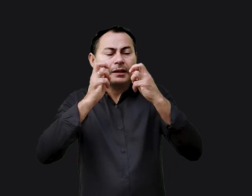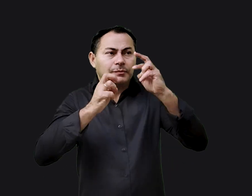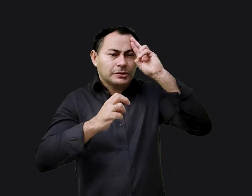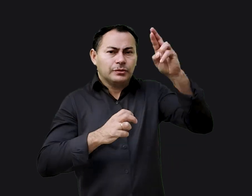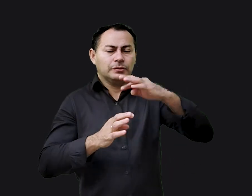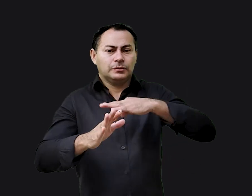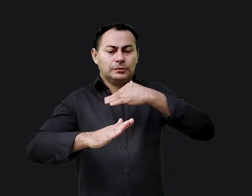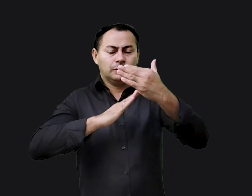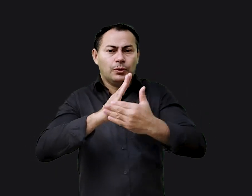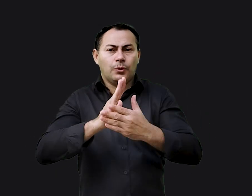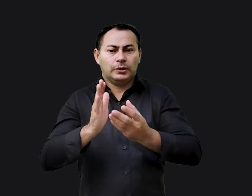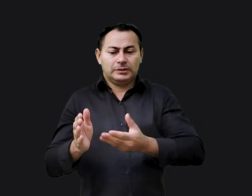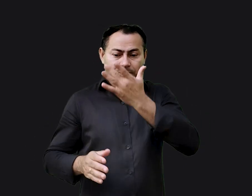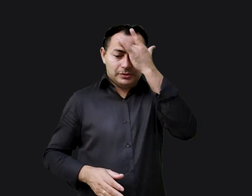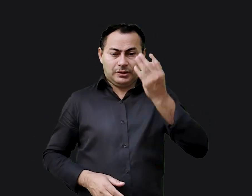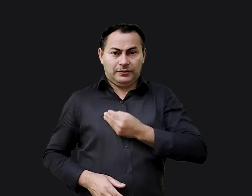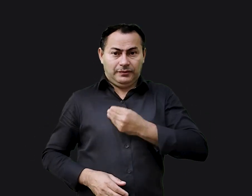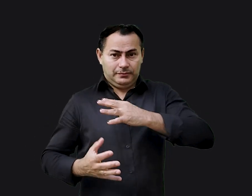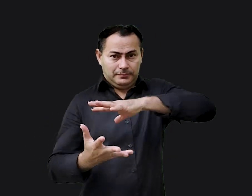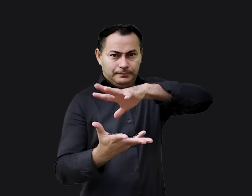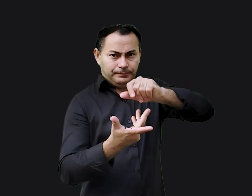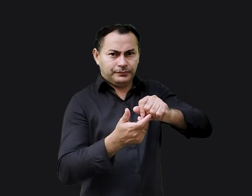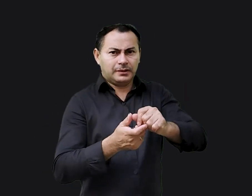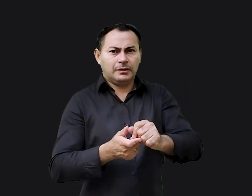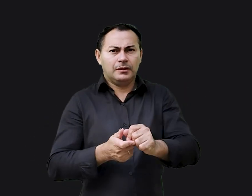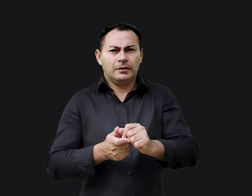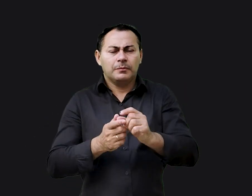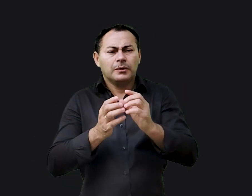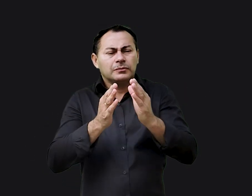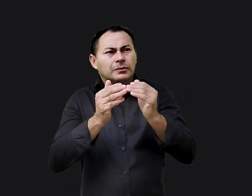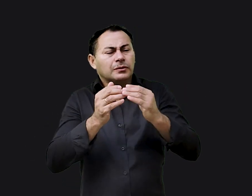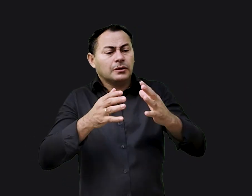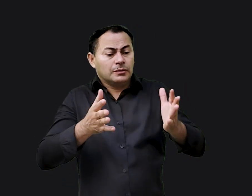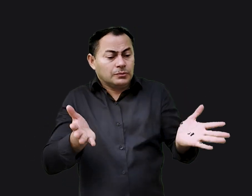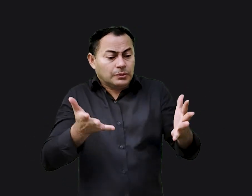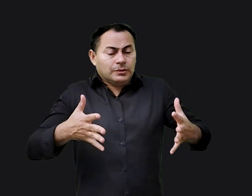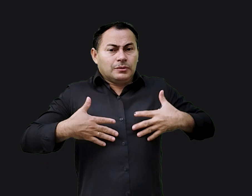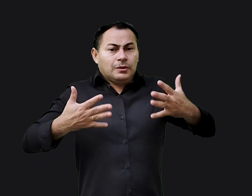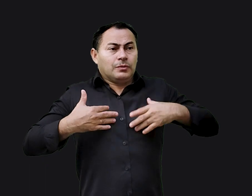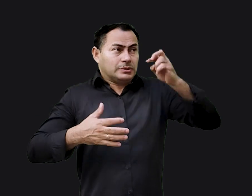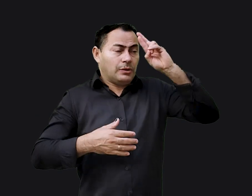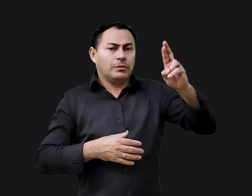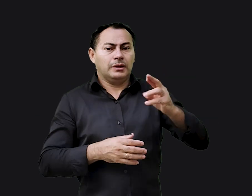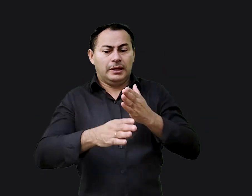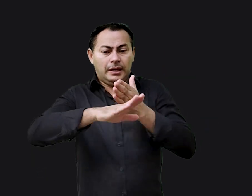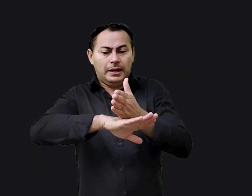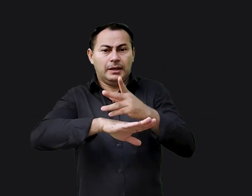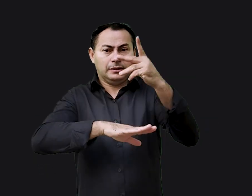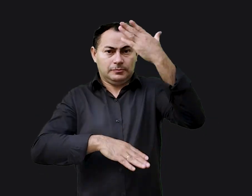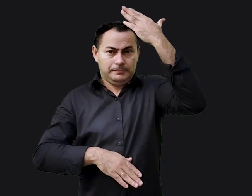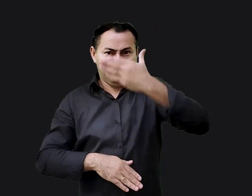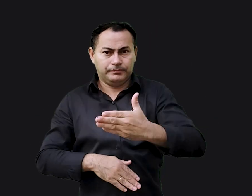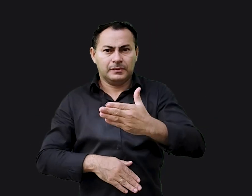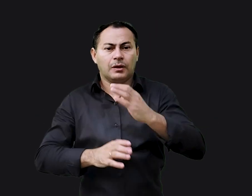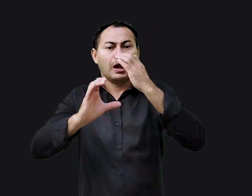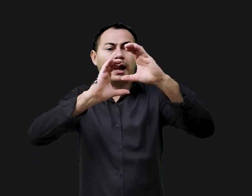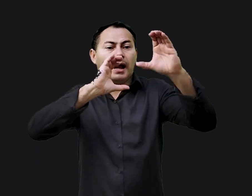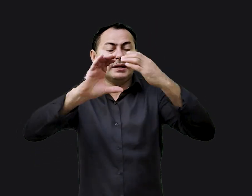aclamem o senhor todos os habitantes da terra prestem culto ao Senhor com alegria entra em sua presença